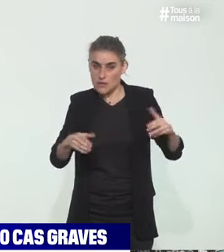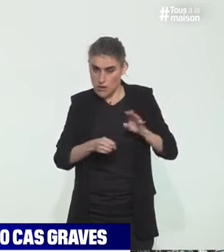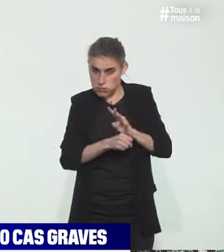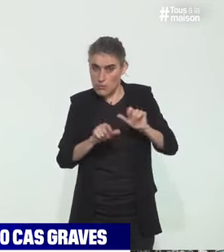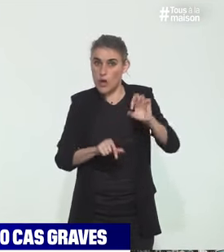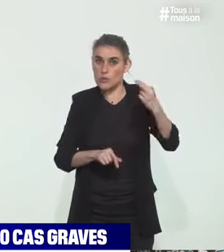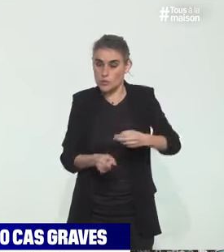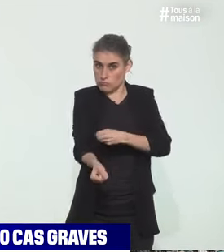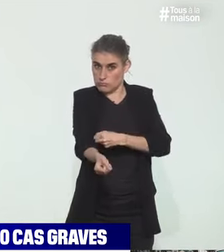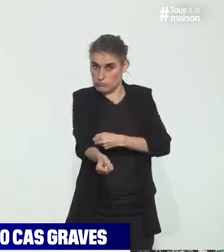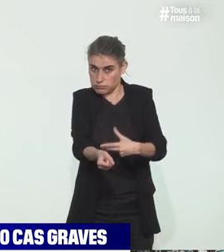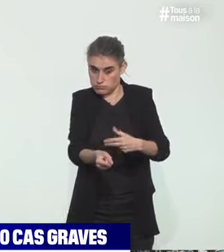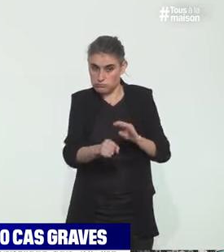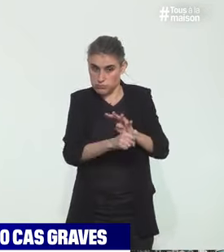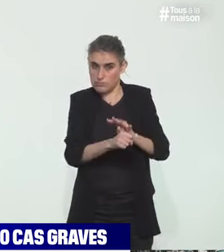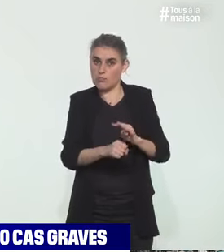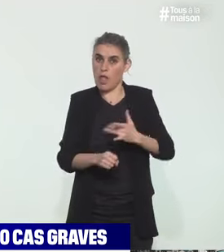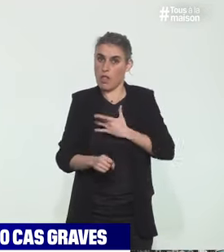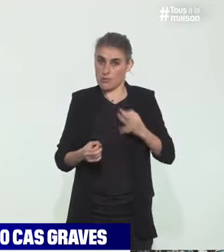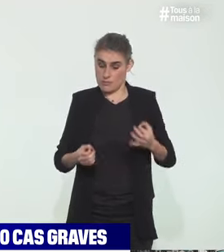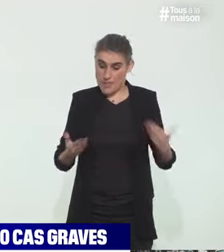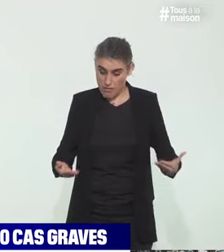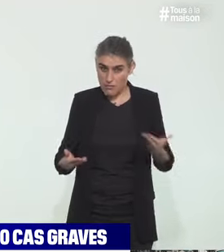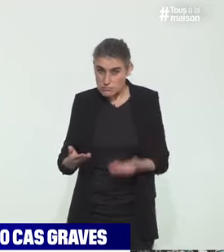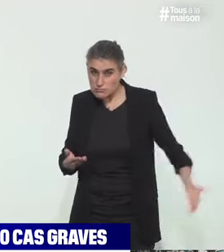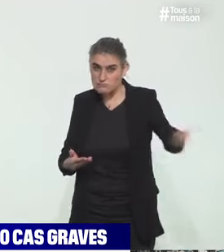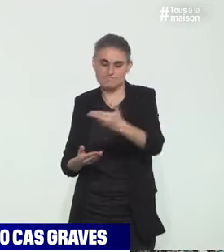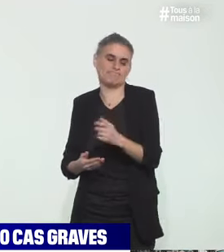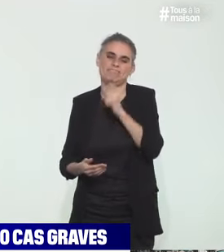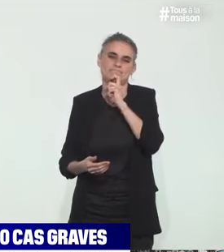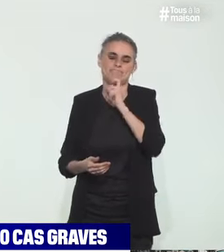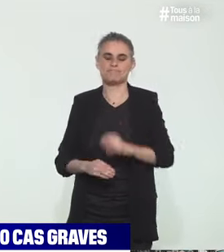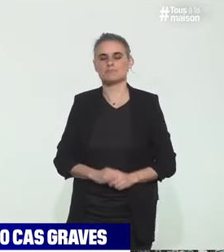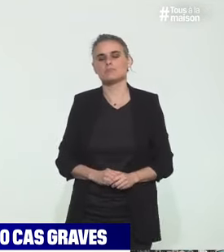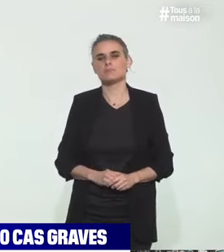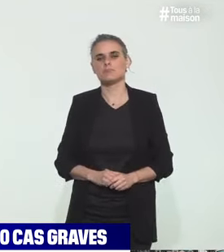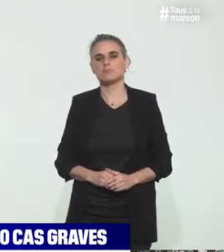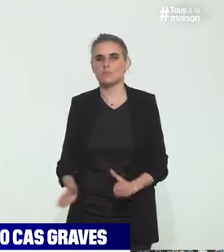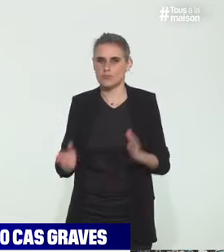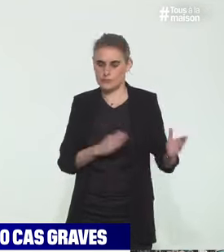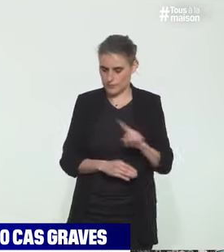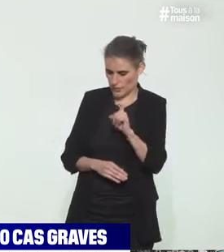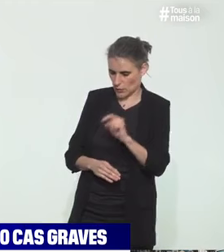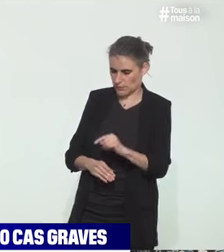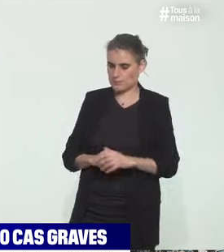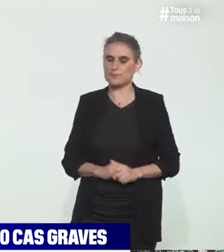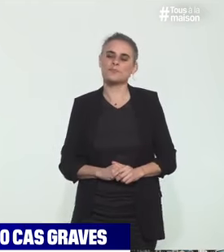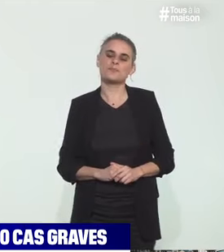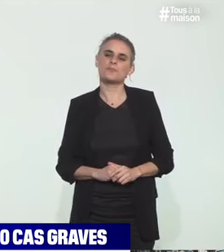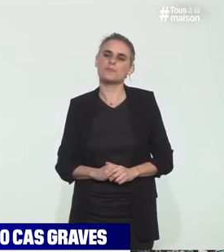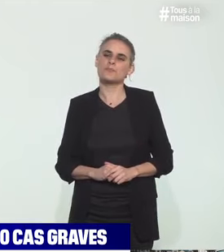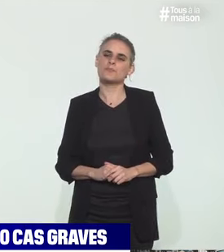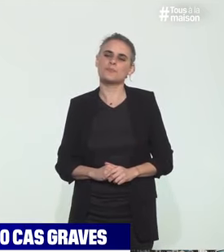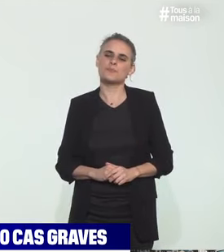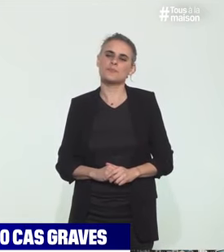ont une utilité, mais pas dans le grand public aujourd'hui, en tout cas pas dans cette phase de l'épidémie. 2 questions pour la PM et la première posée en lien avec